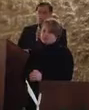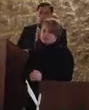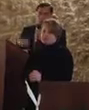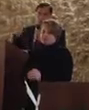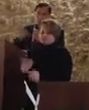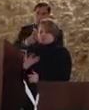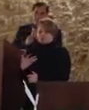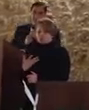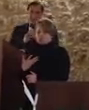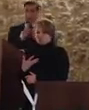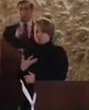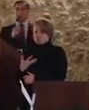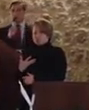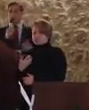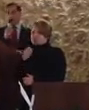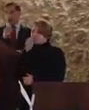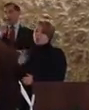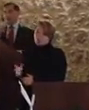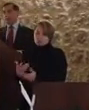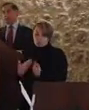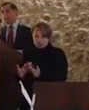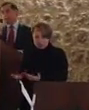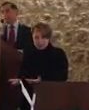Ho avuto la sfortuna